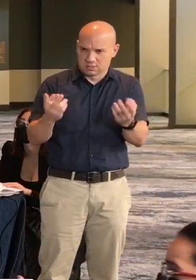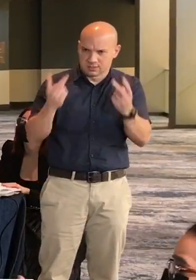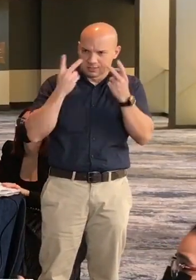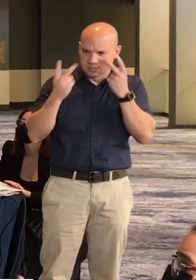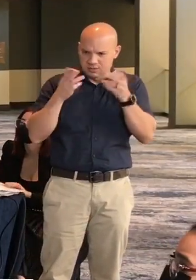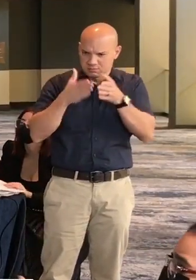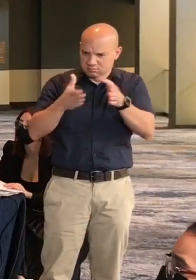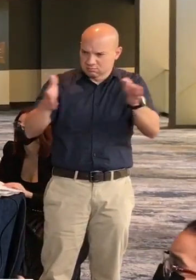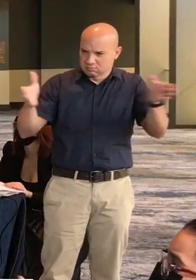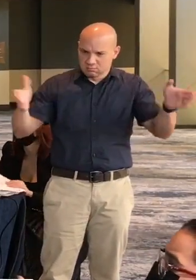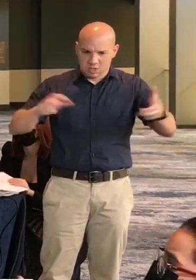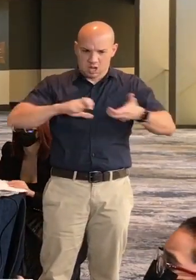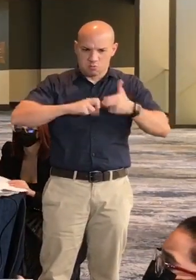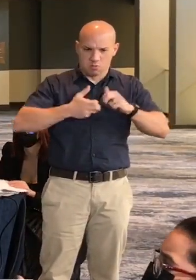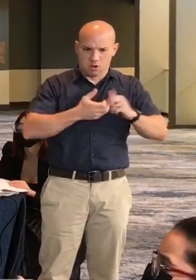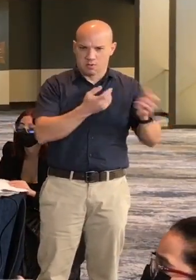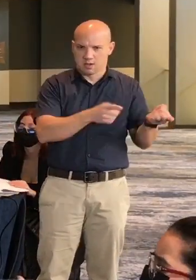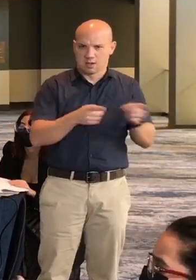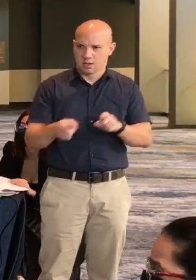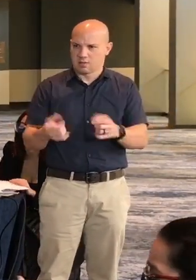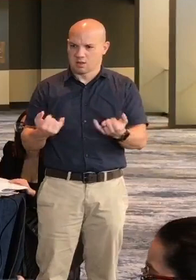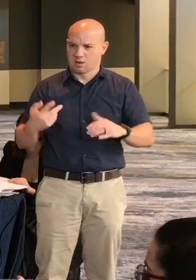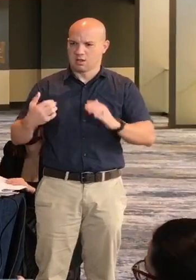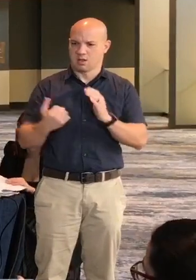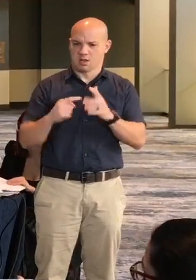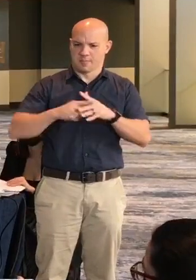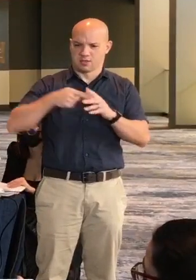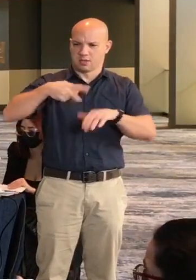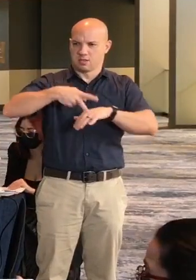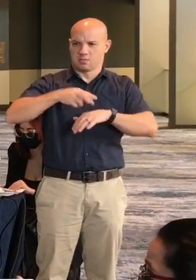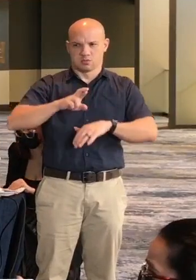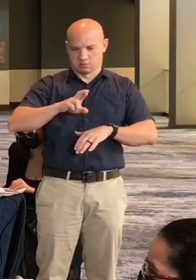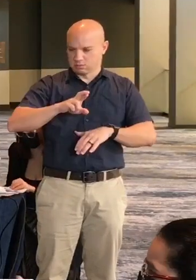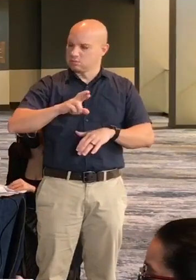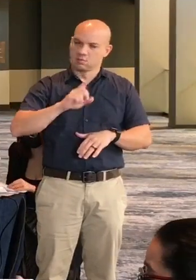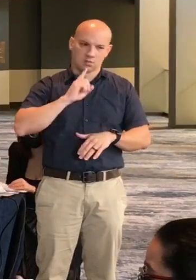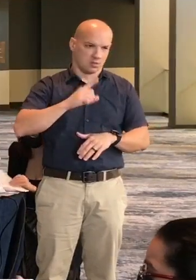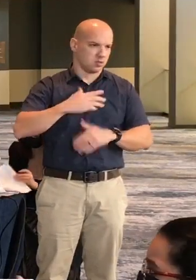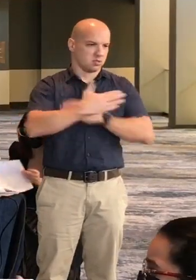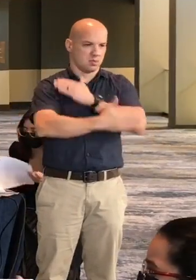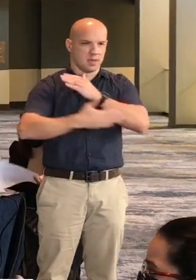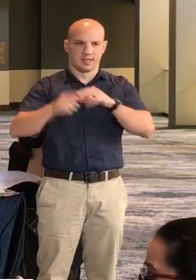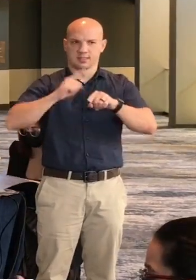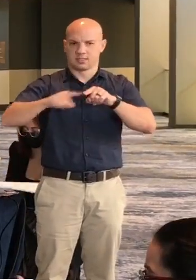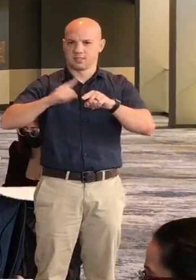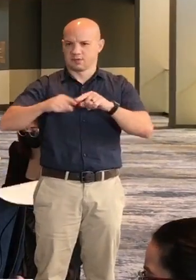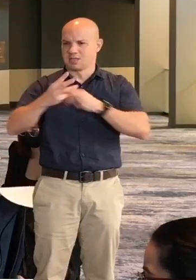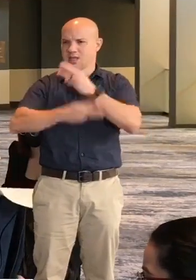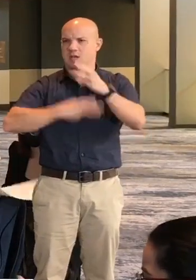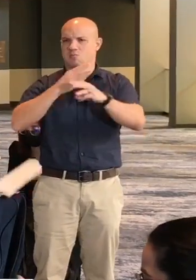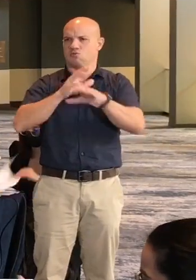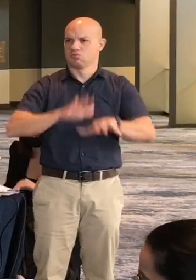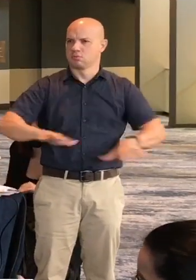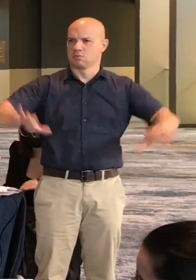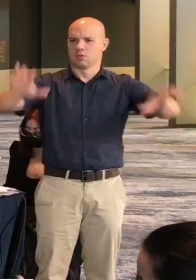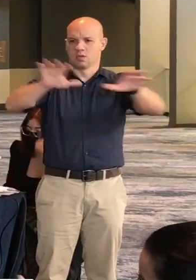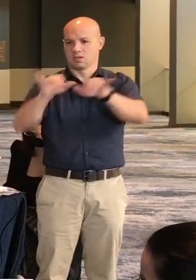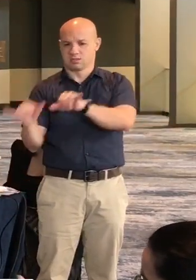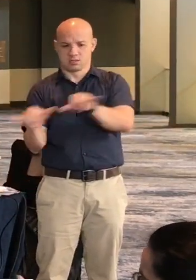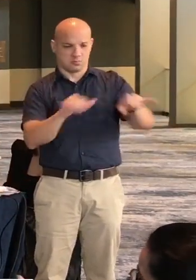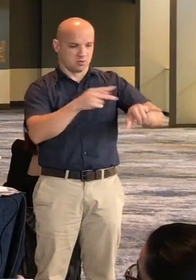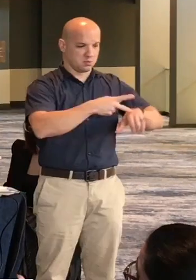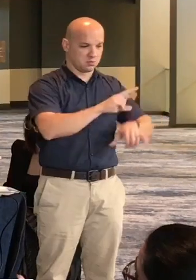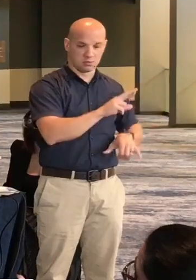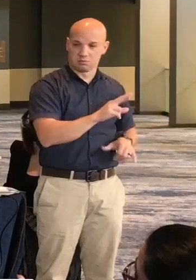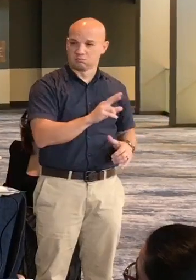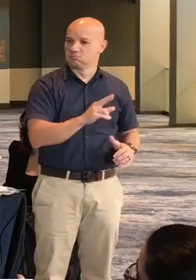la problemática que hay, que se ha apreciado en Puerto Rico y que seguramente se replica en todos los países del mundo. Así que queremos, ¿verdad?,